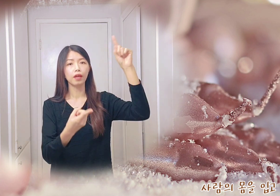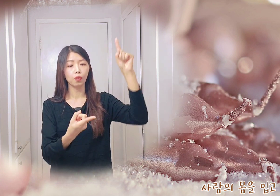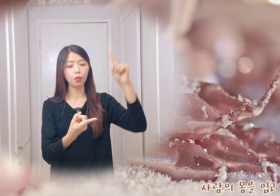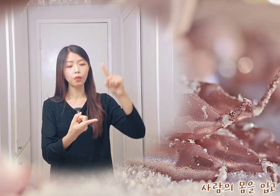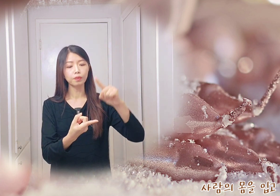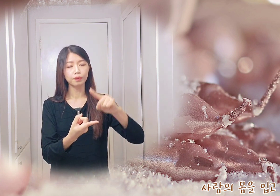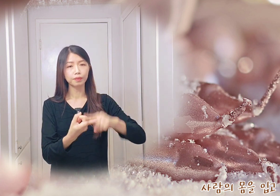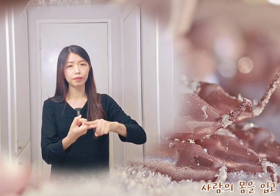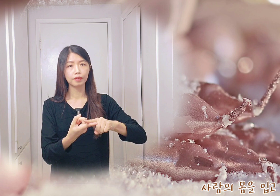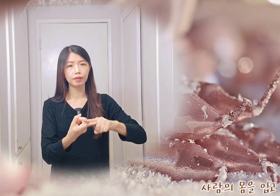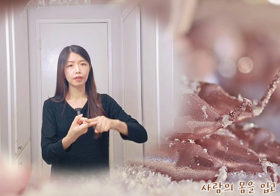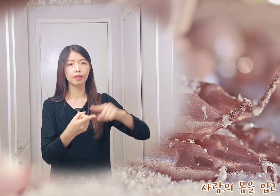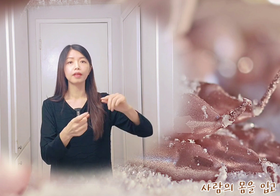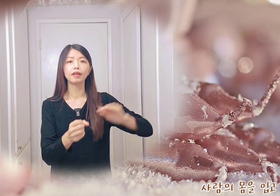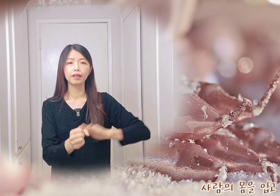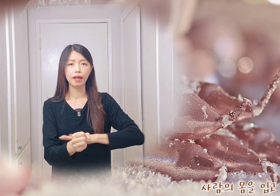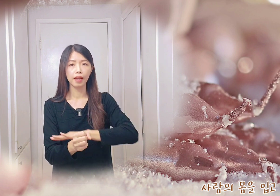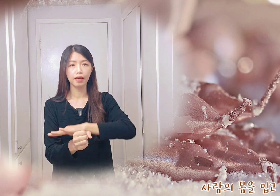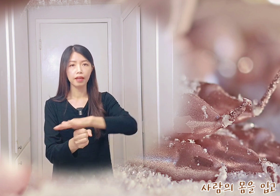약속대로